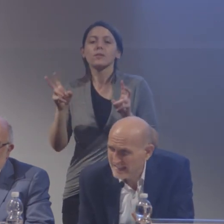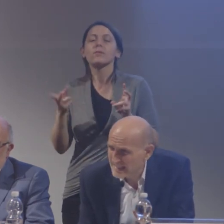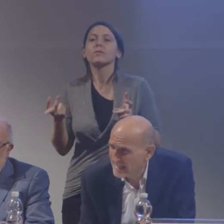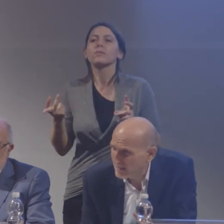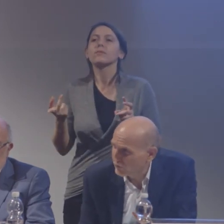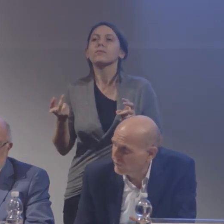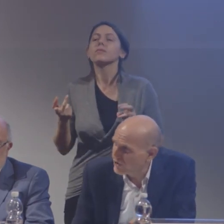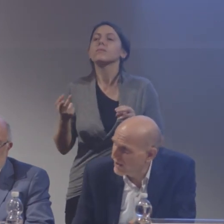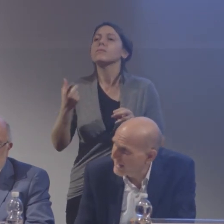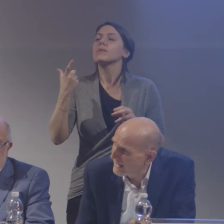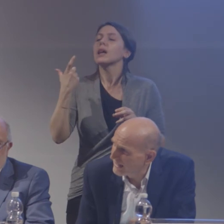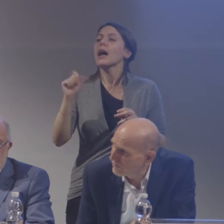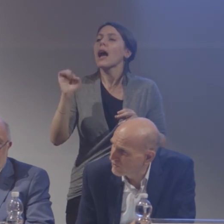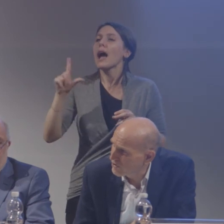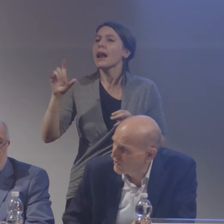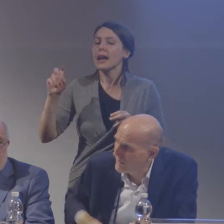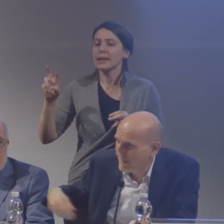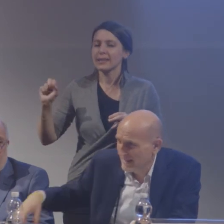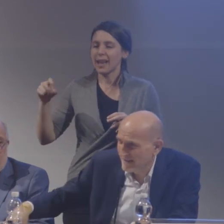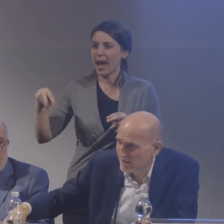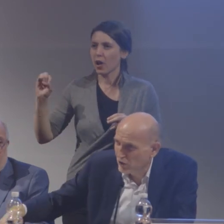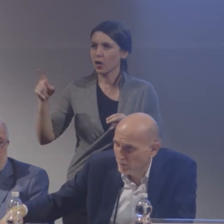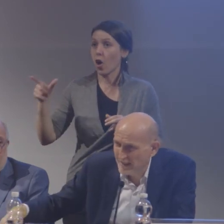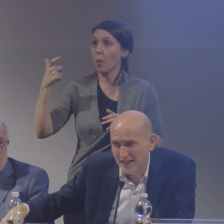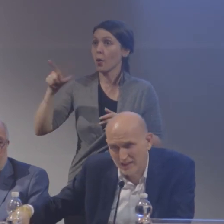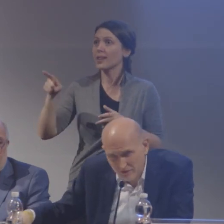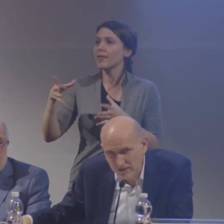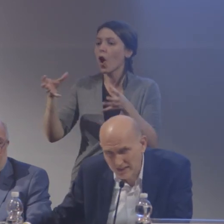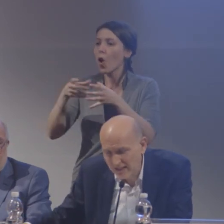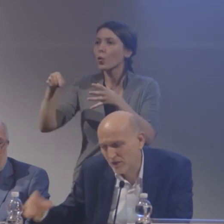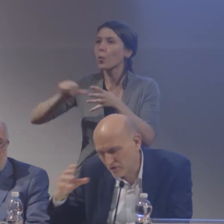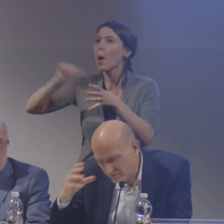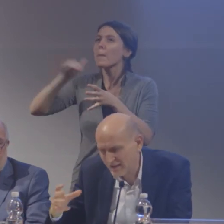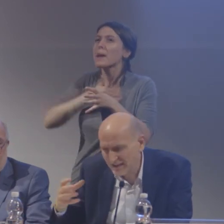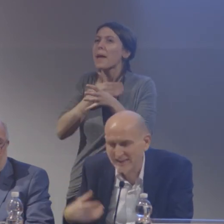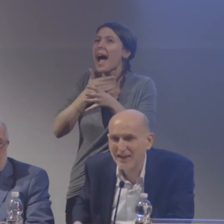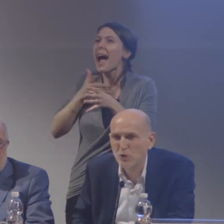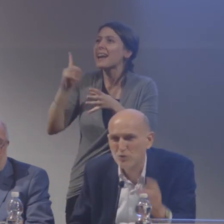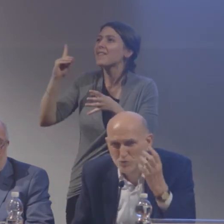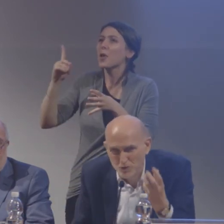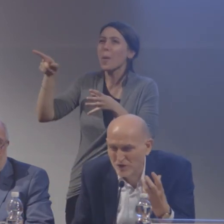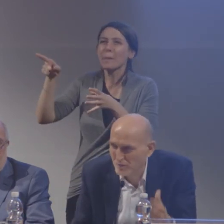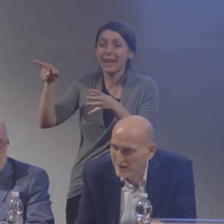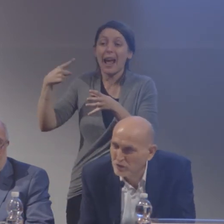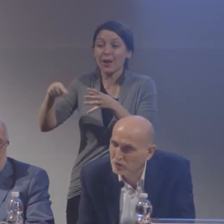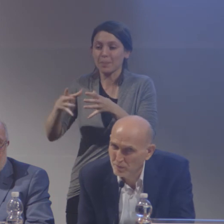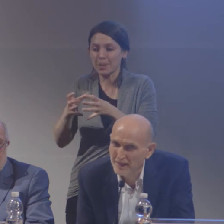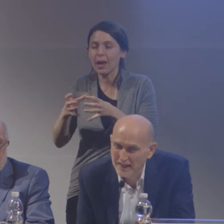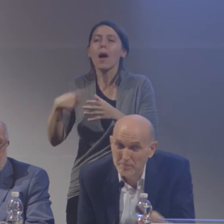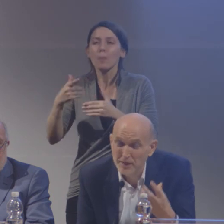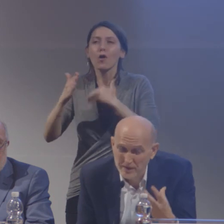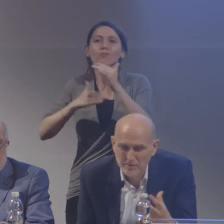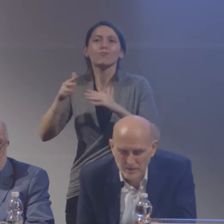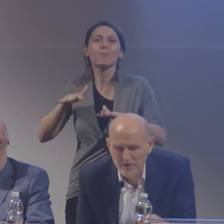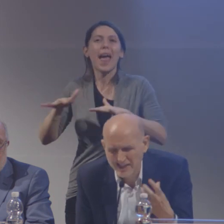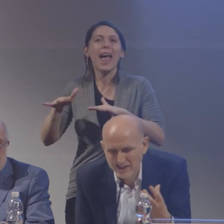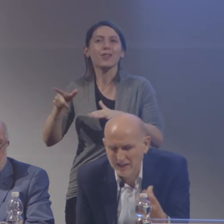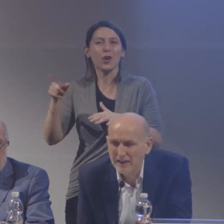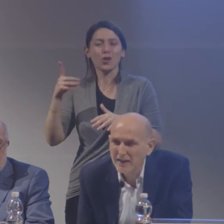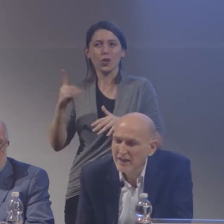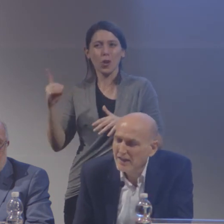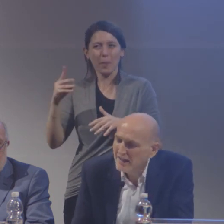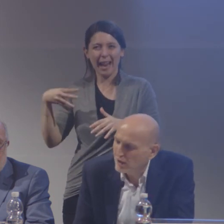a Calenzano, dove ci sono i primi allievi di Don Milani, quelli che hanno in realtà costruito il metodo Don Milani prima di